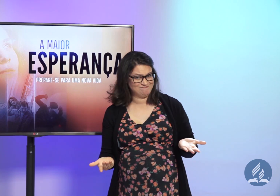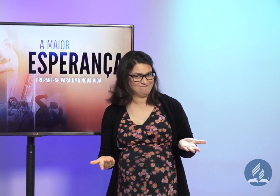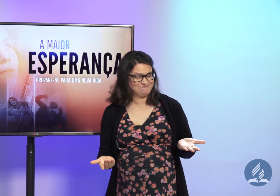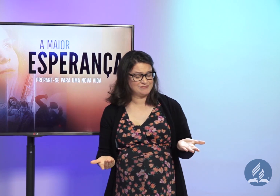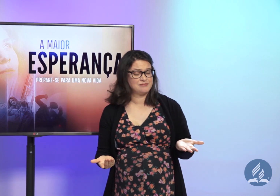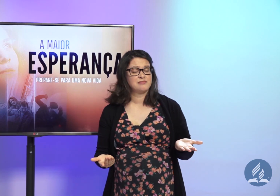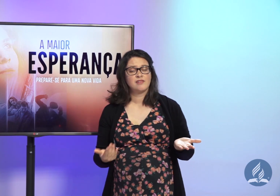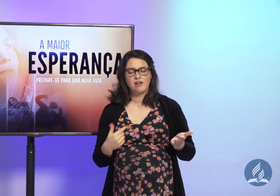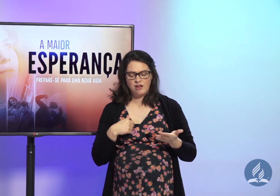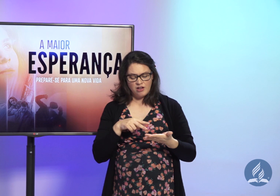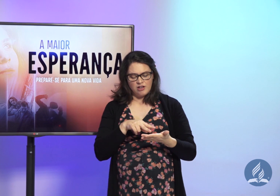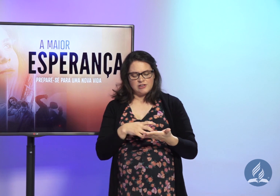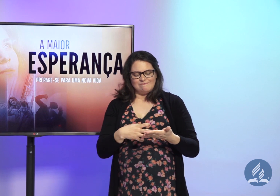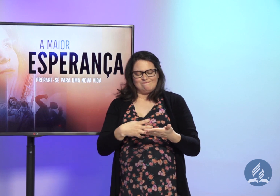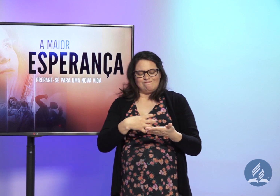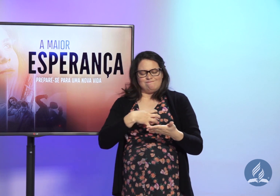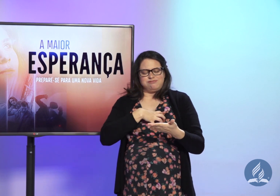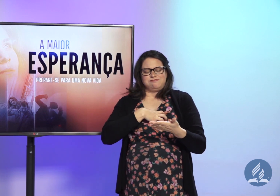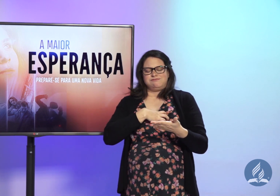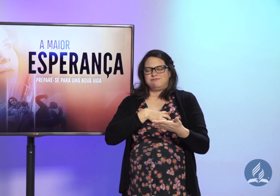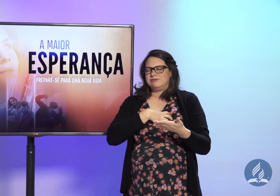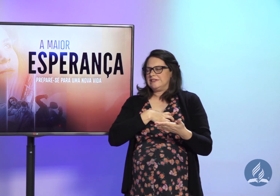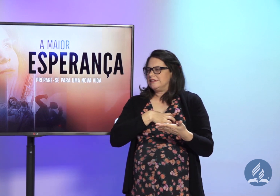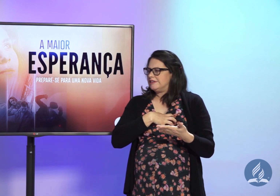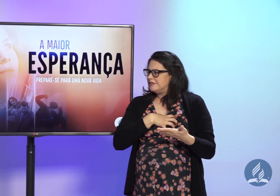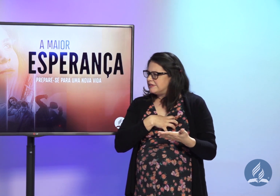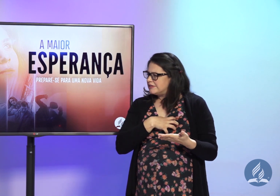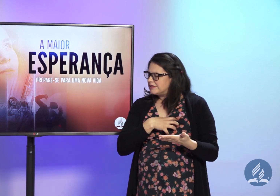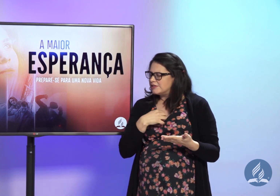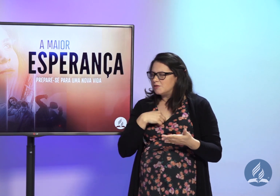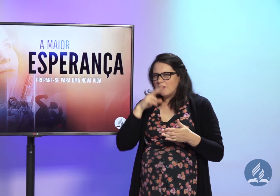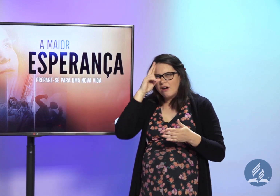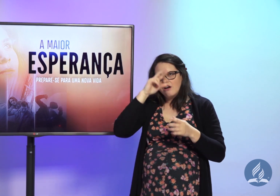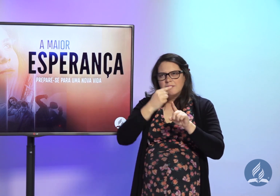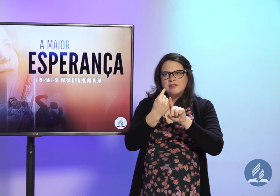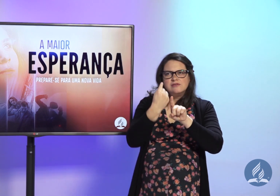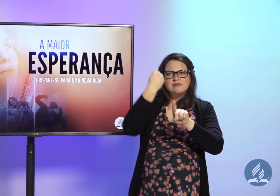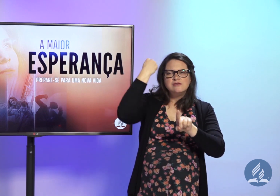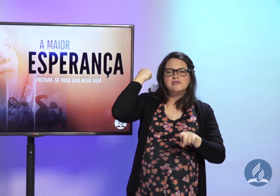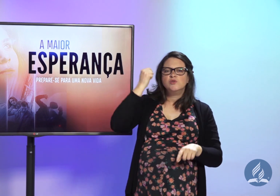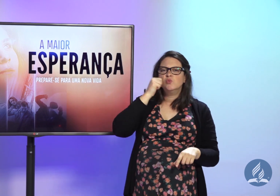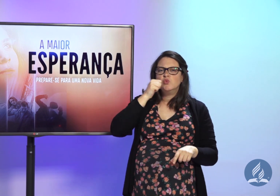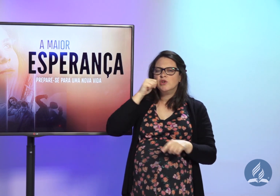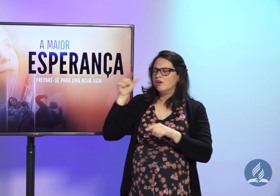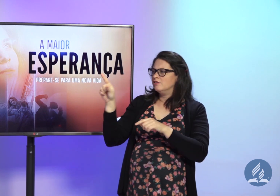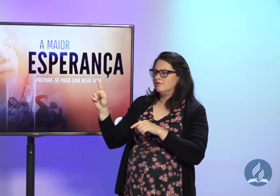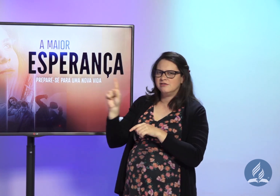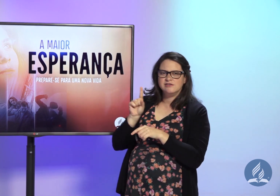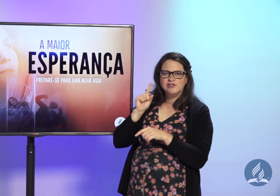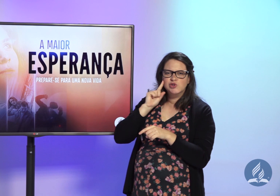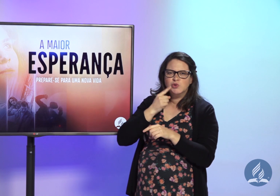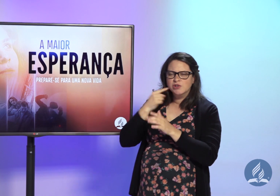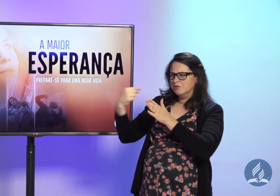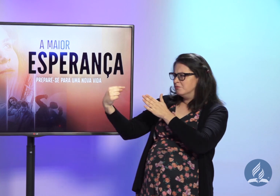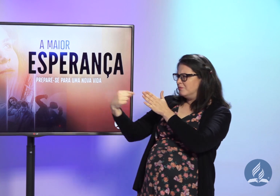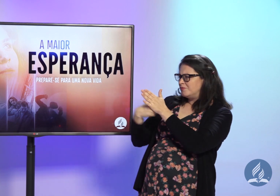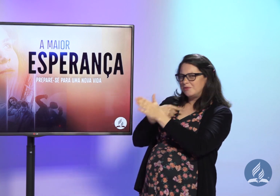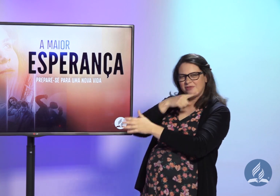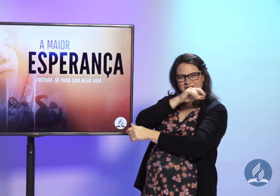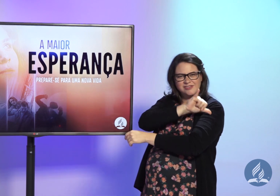Se você não ama Jesus, você não obedece aos seus mandamentos. Aquilo impactou mais uma vez a vida desse nosso